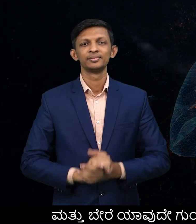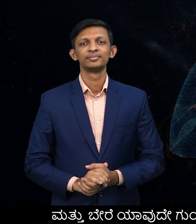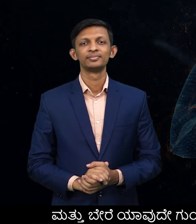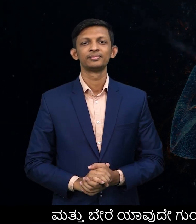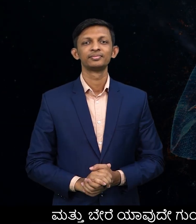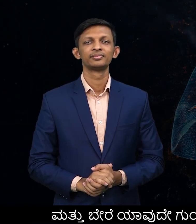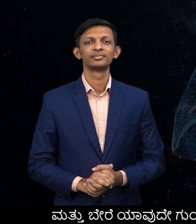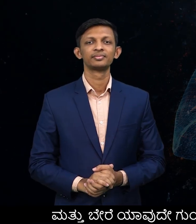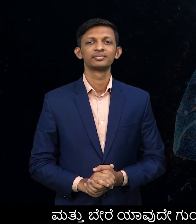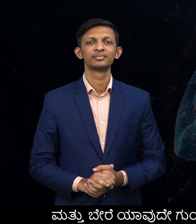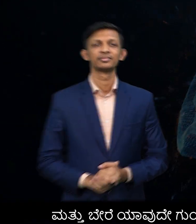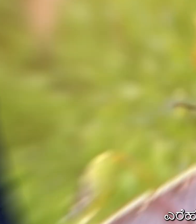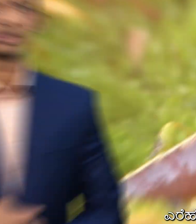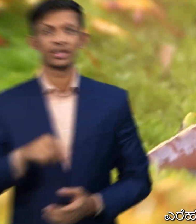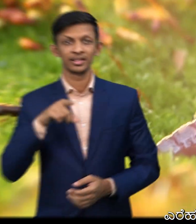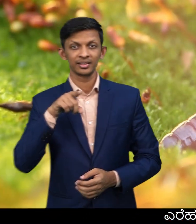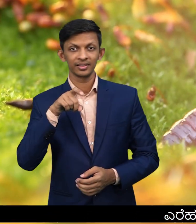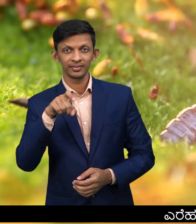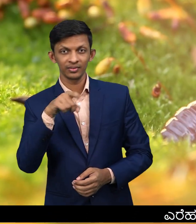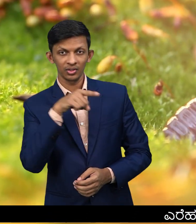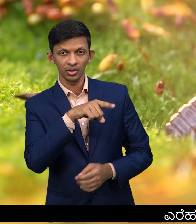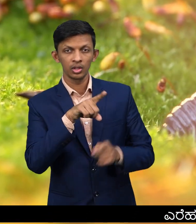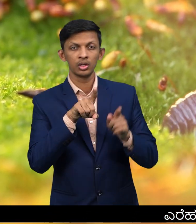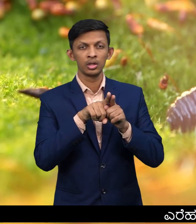ಪ್ರಾಣಿಗಳಲ್ಲಿ ಕಂಡುಬರುವುದಿಲ್ಲ. ಎರೆಹುಳು.